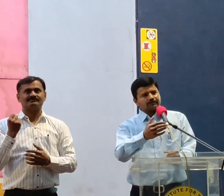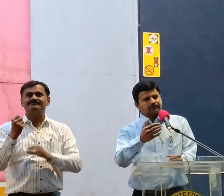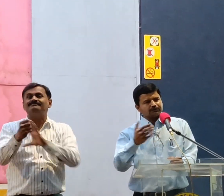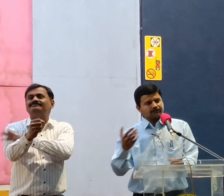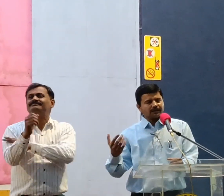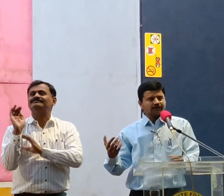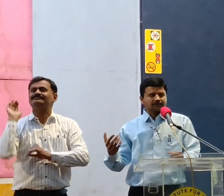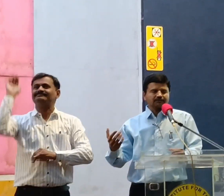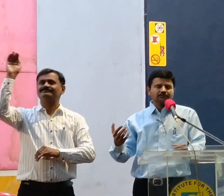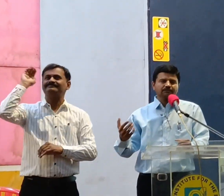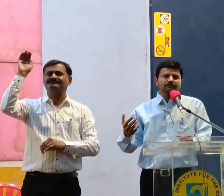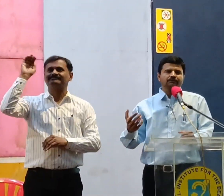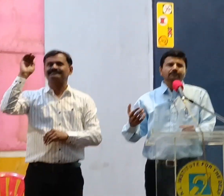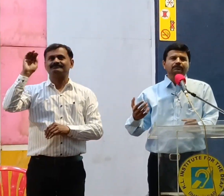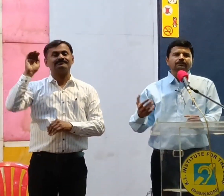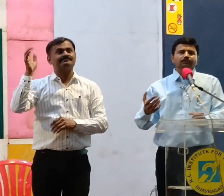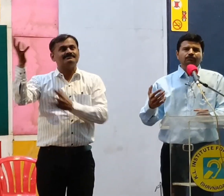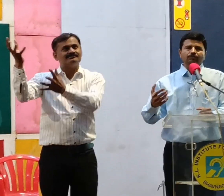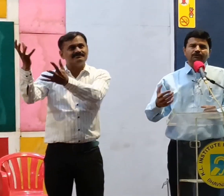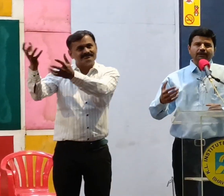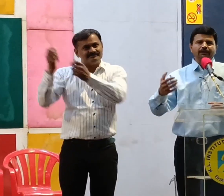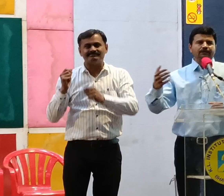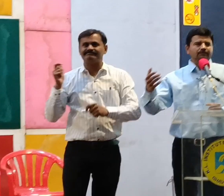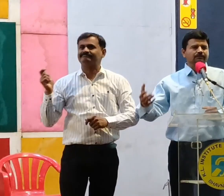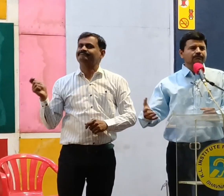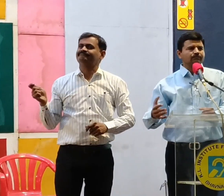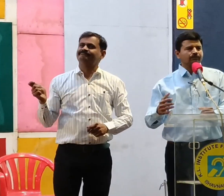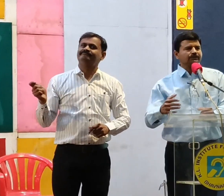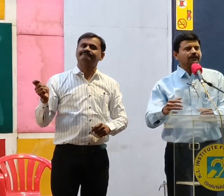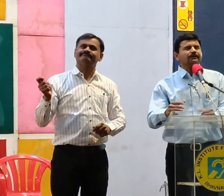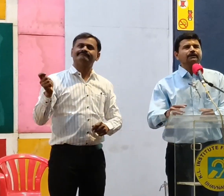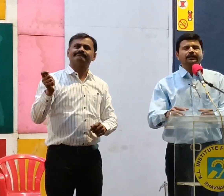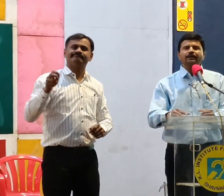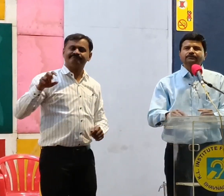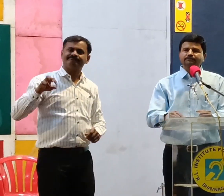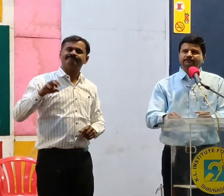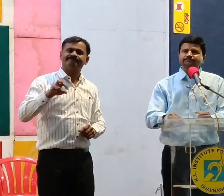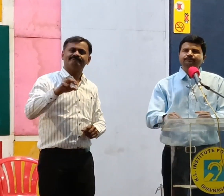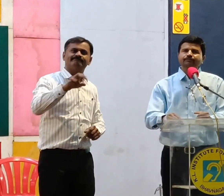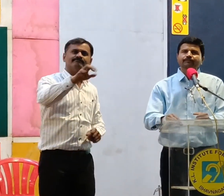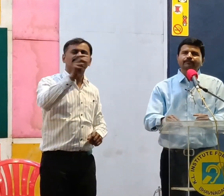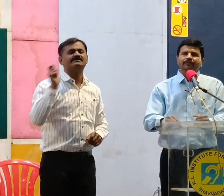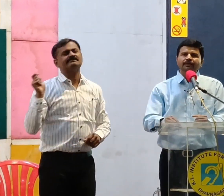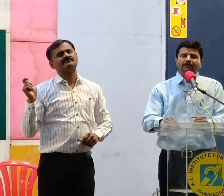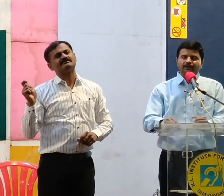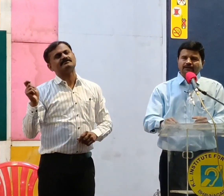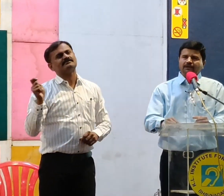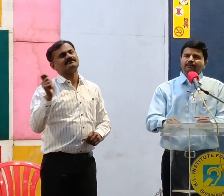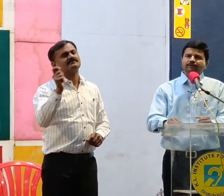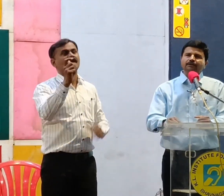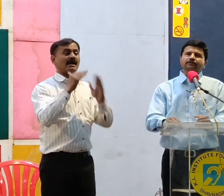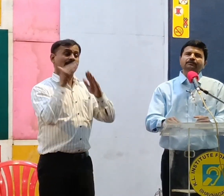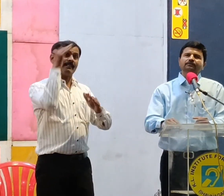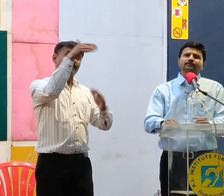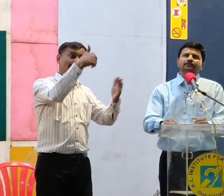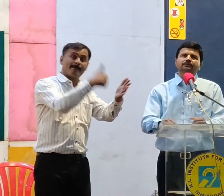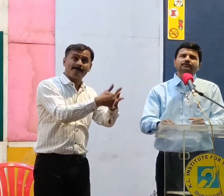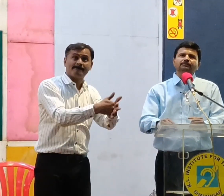એ સોદાગર ઊંટ લઈને પોતાના ઘરે આવે છે. ઘરે